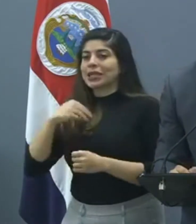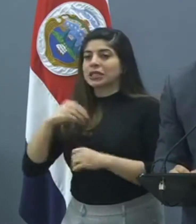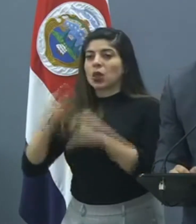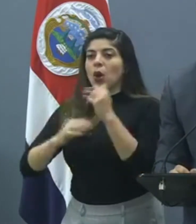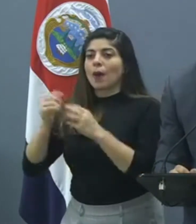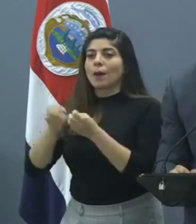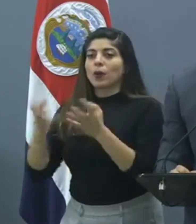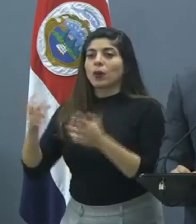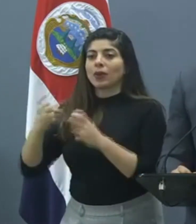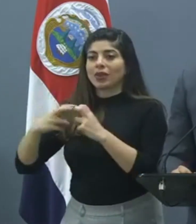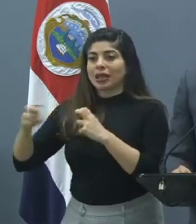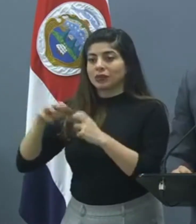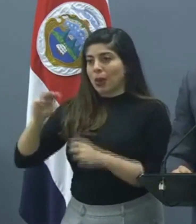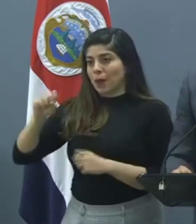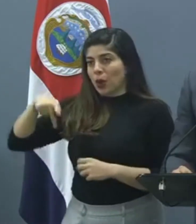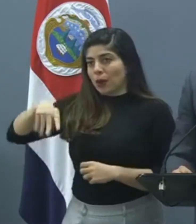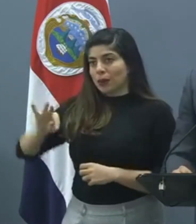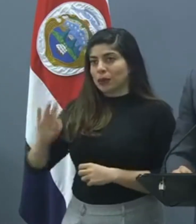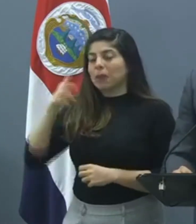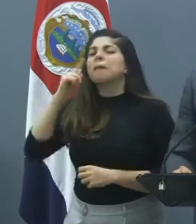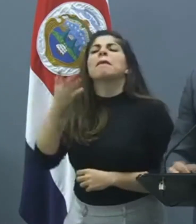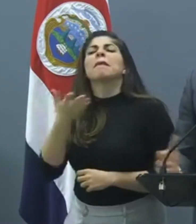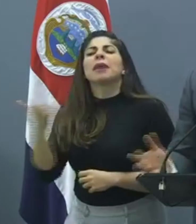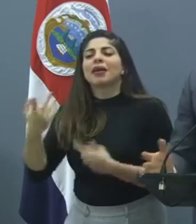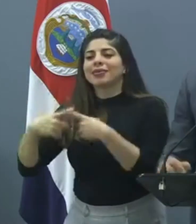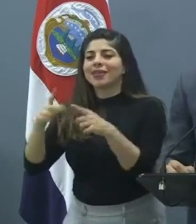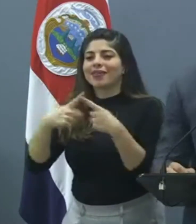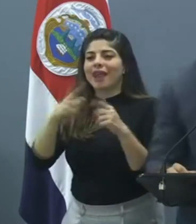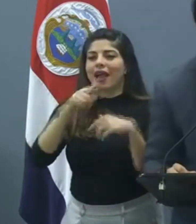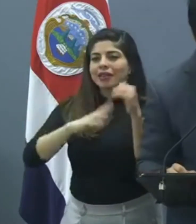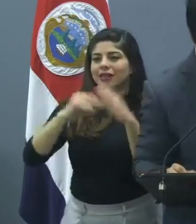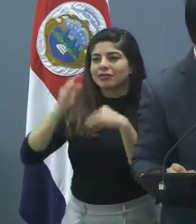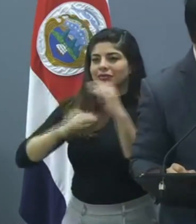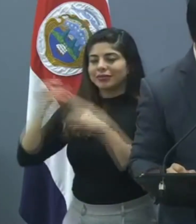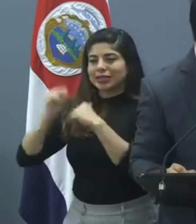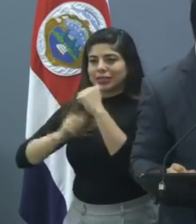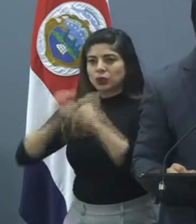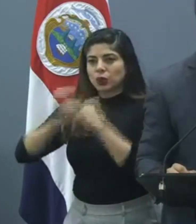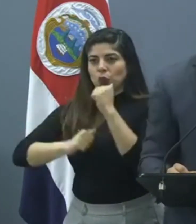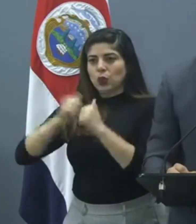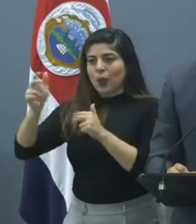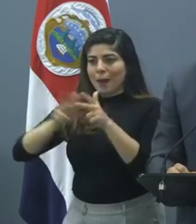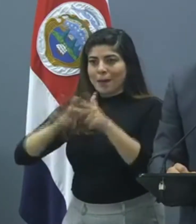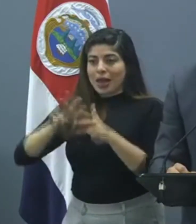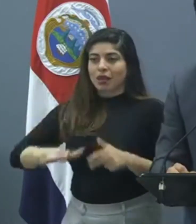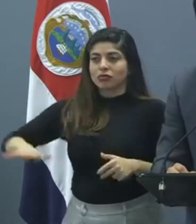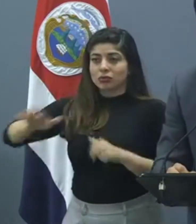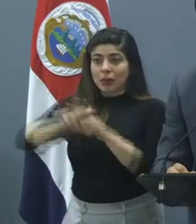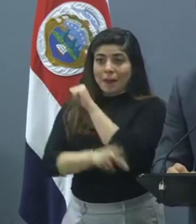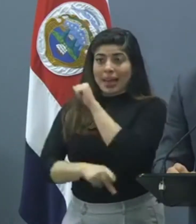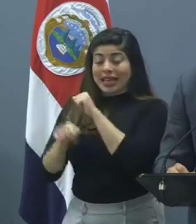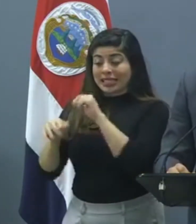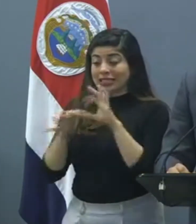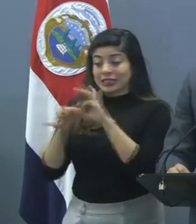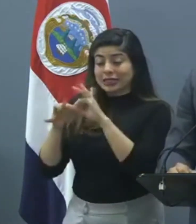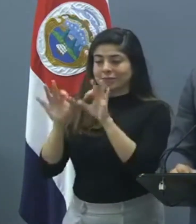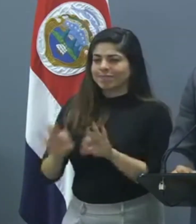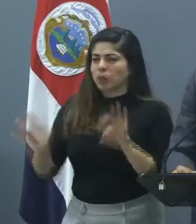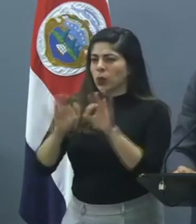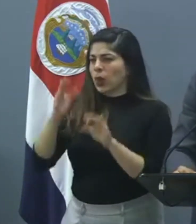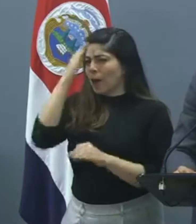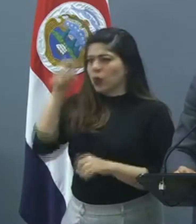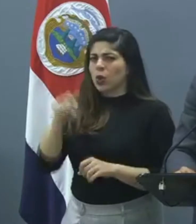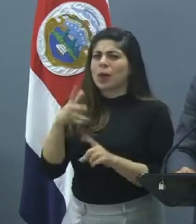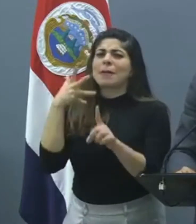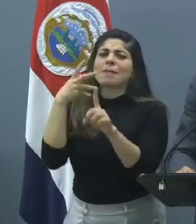obras públicas y transportes para lo que son diferentes obras de infraestructura vial en el país esa coordinación es clave porque tiene